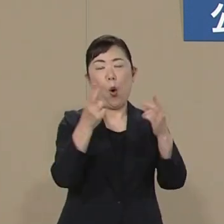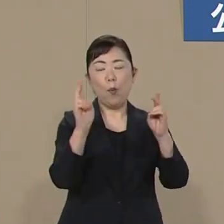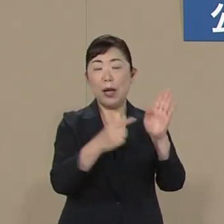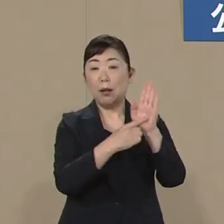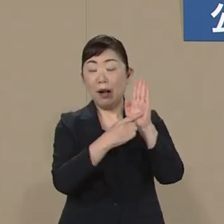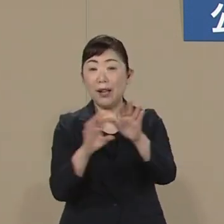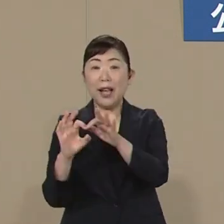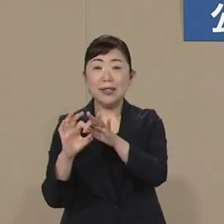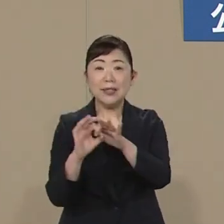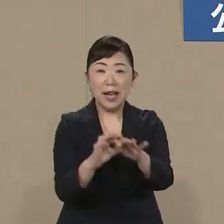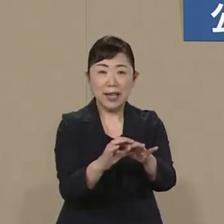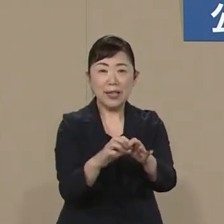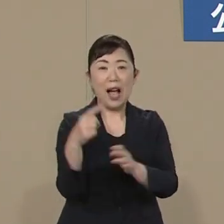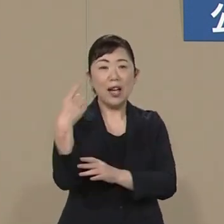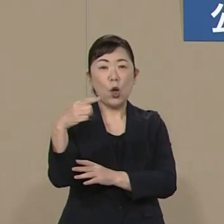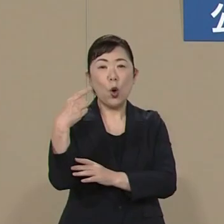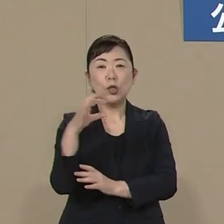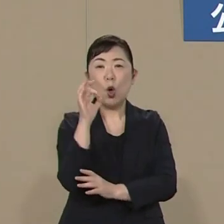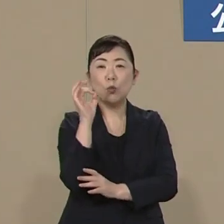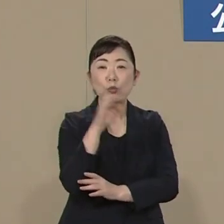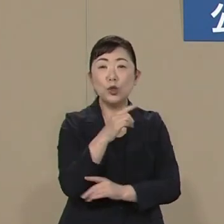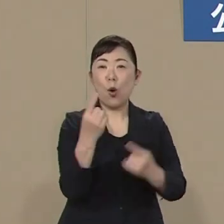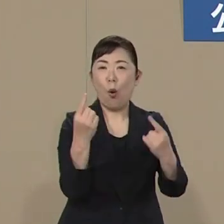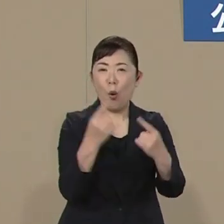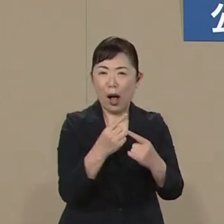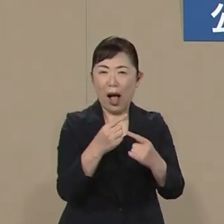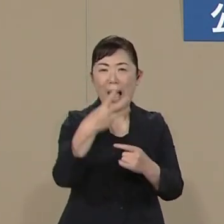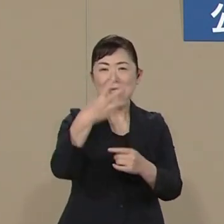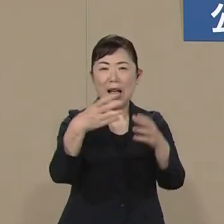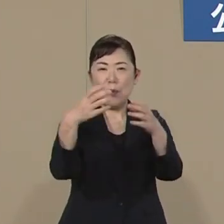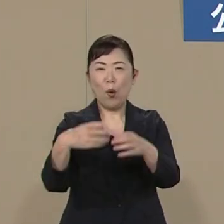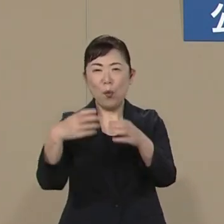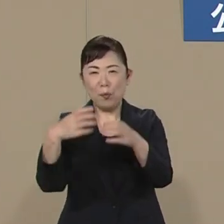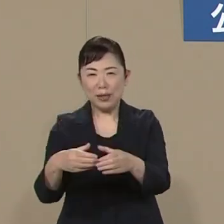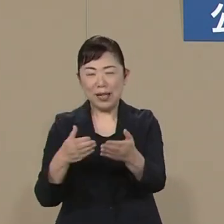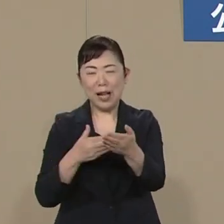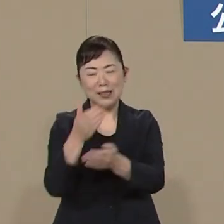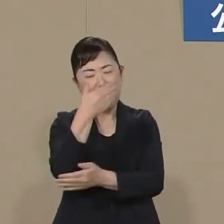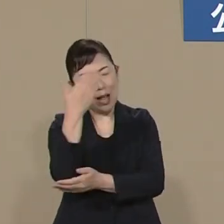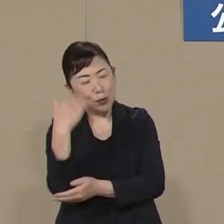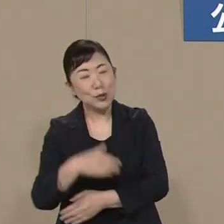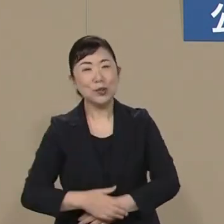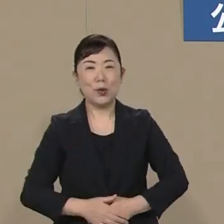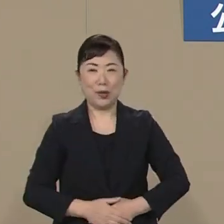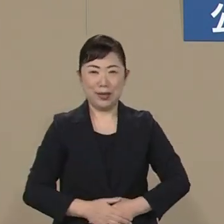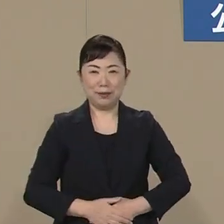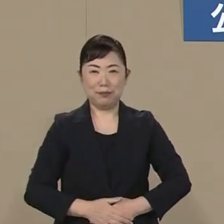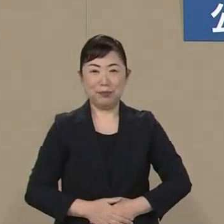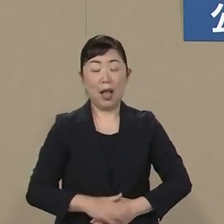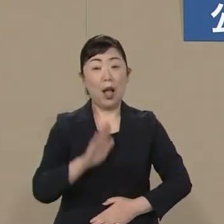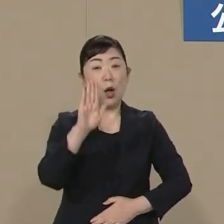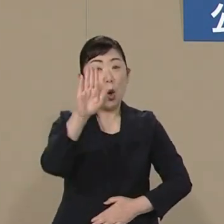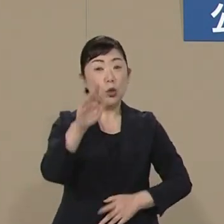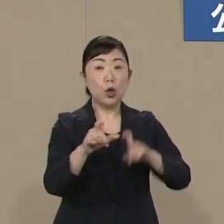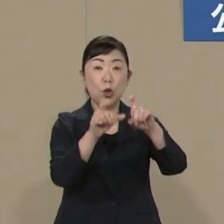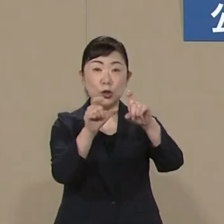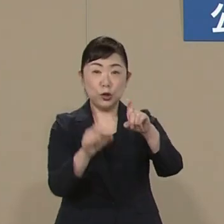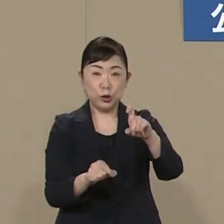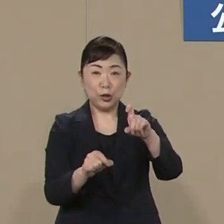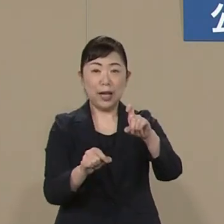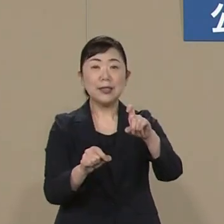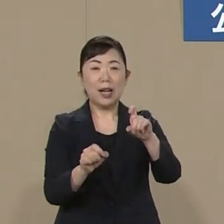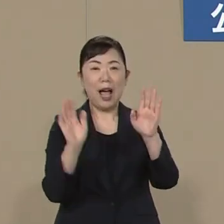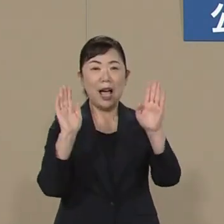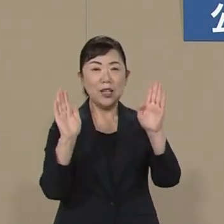た教育の無償化3本柱がスタートするのですこの10月から幼児